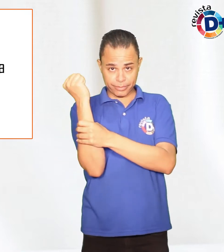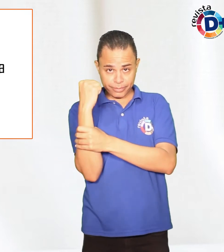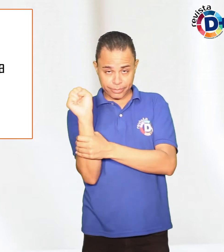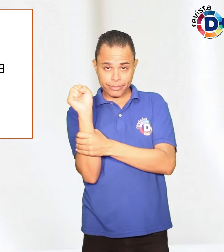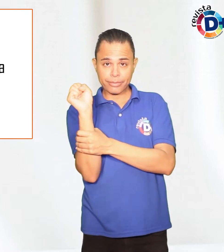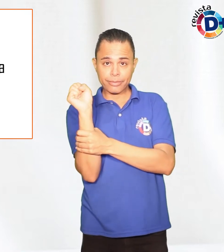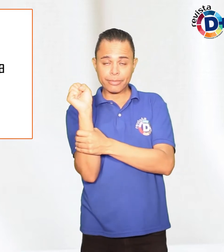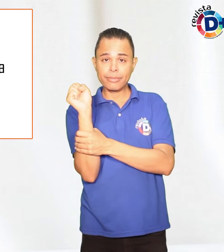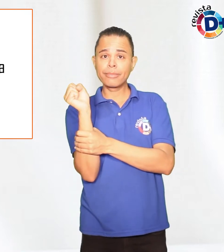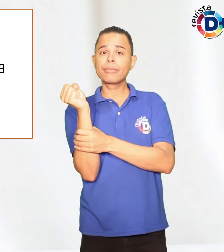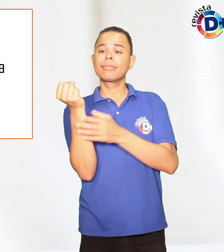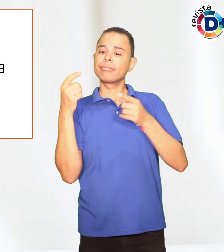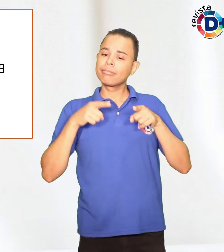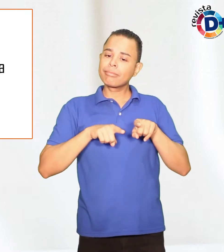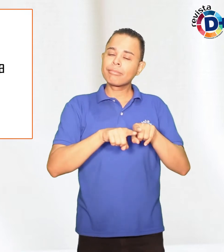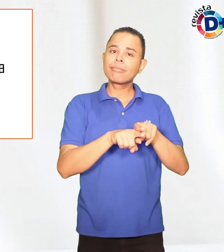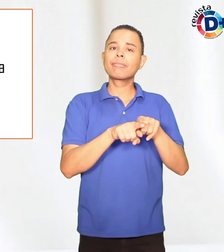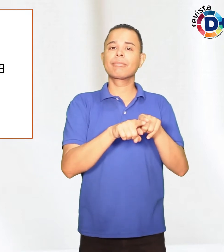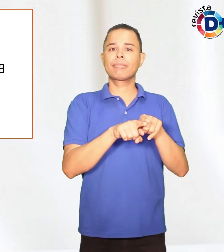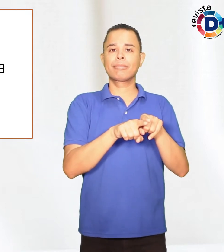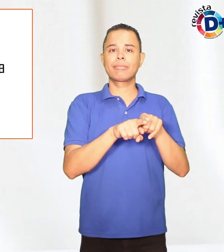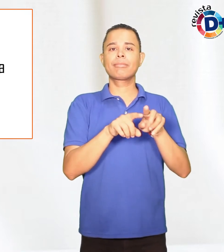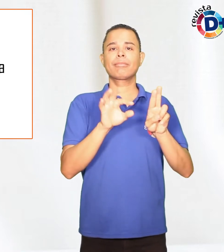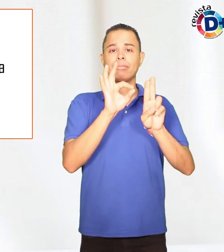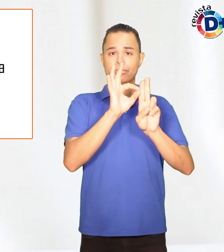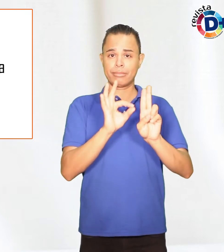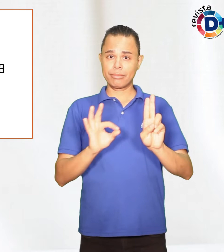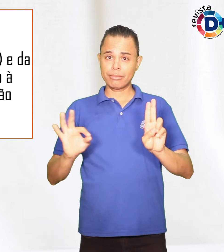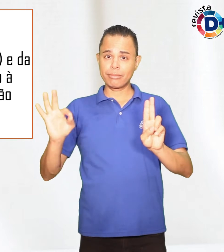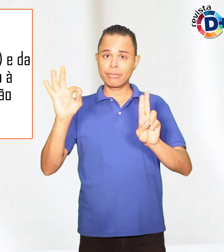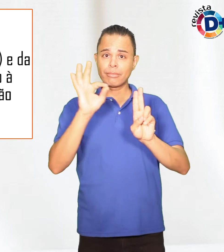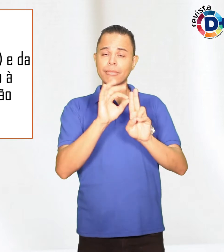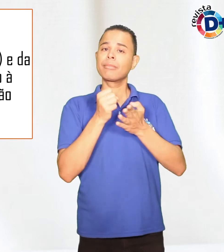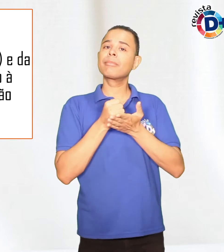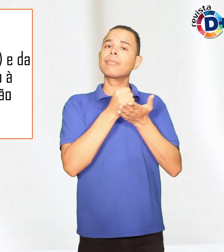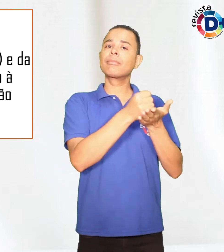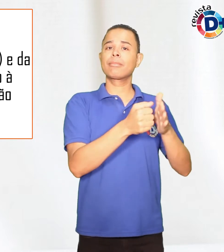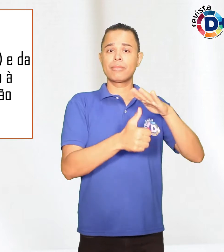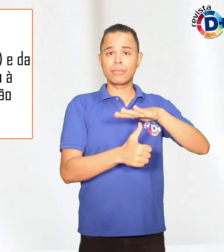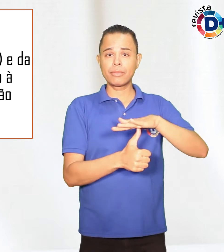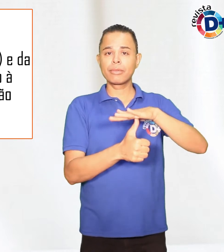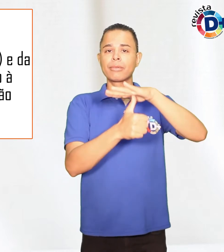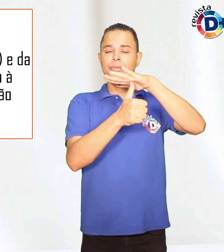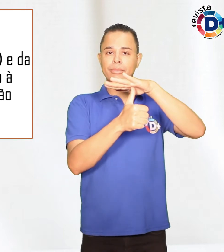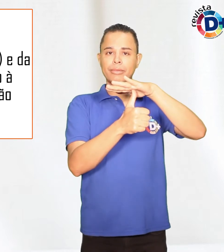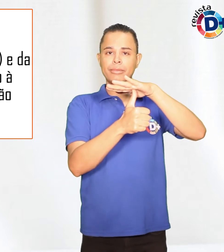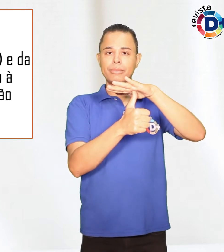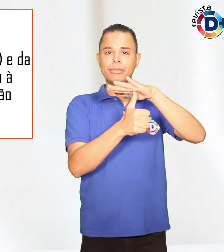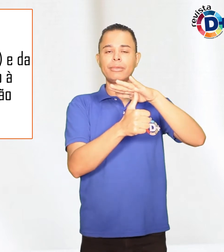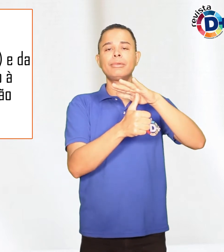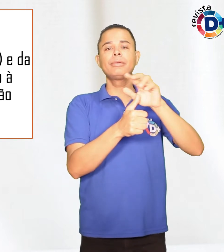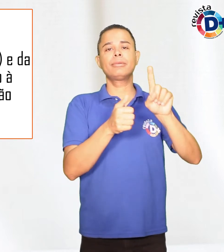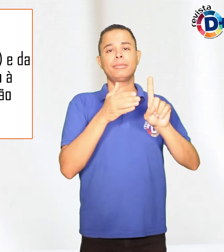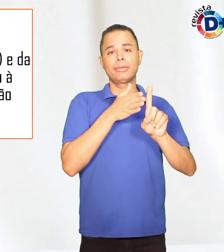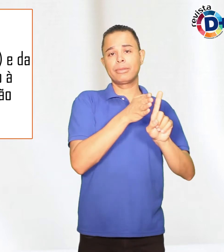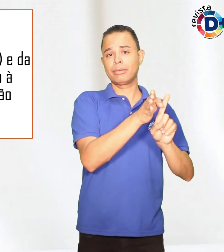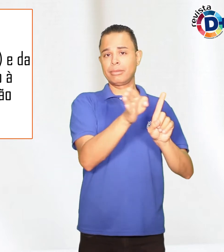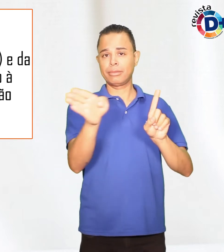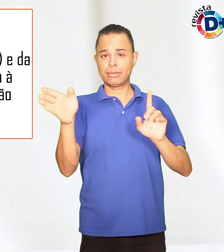de fisio da ufscar com apoio da pró reitoria de extensão proex